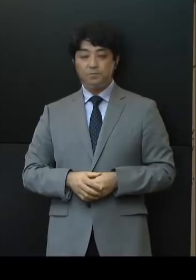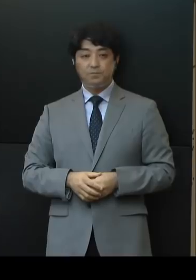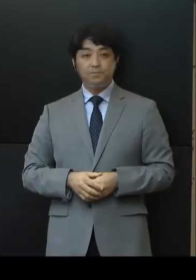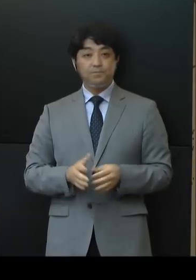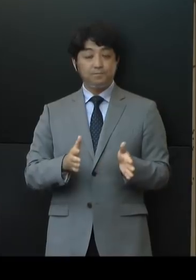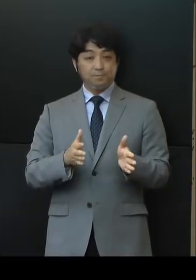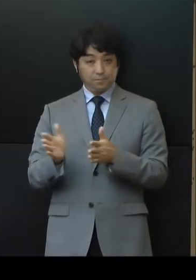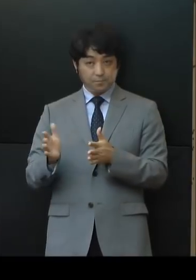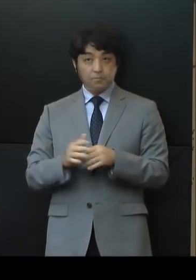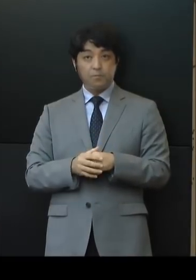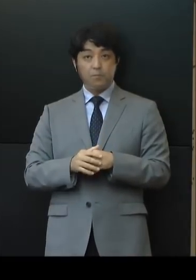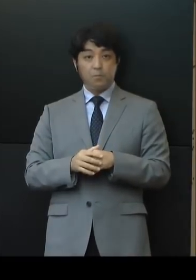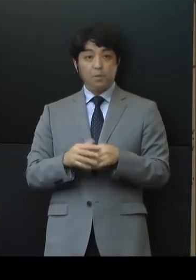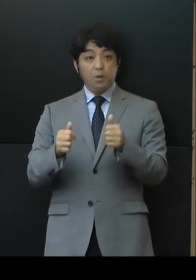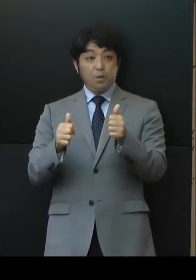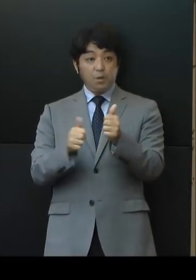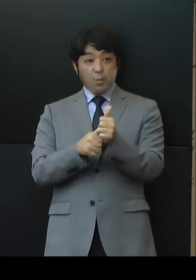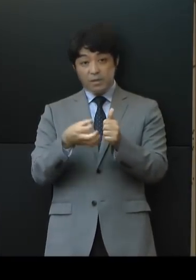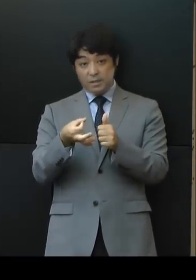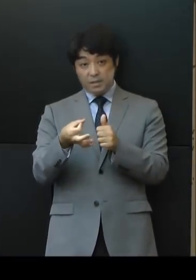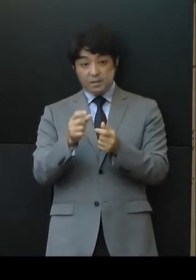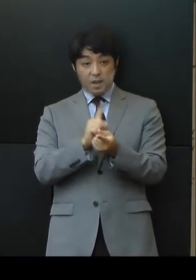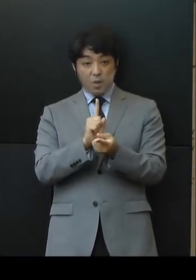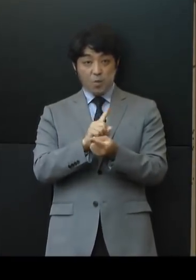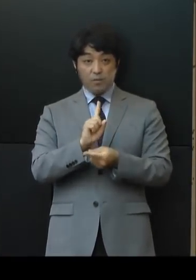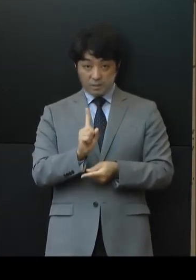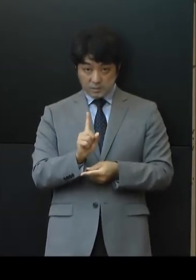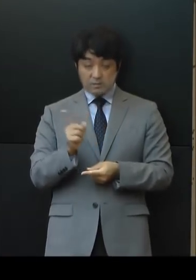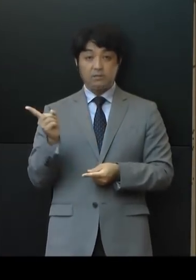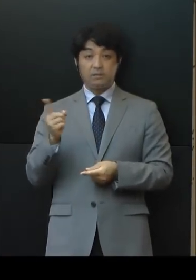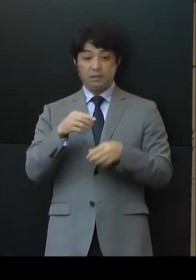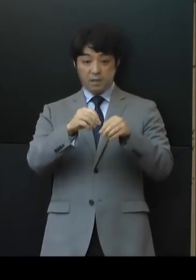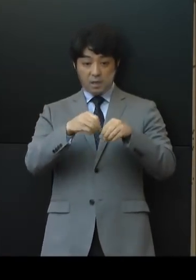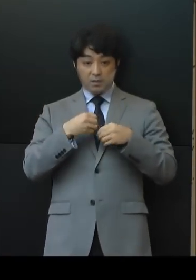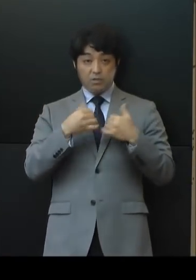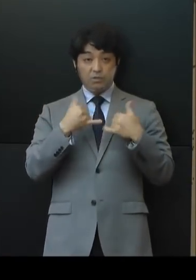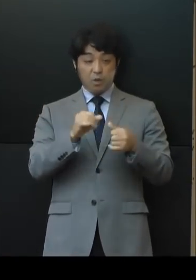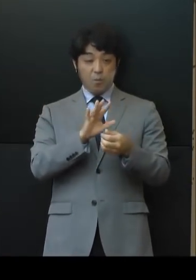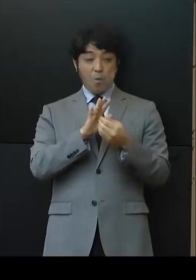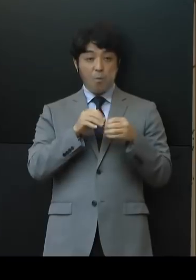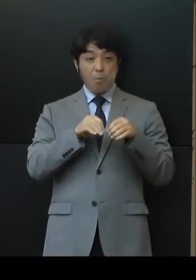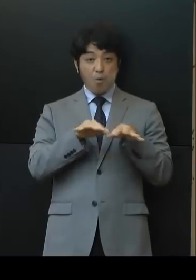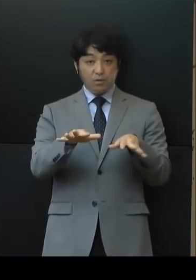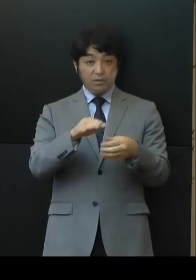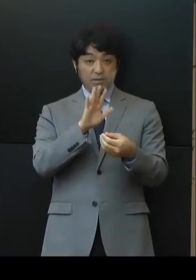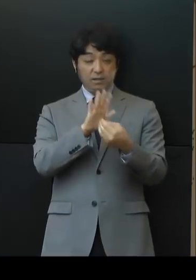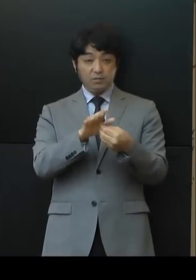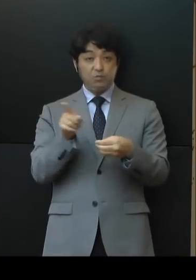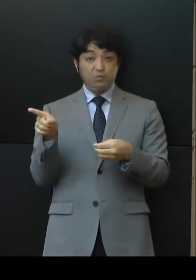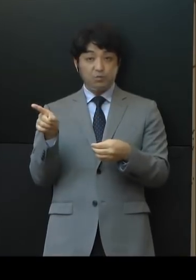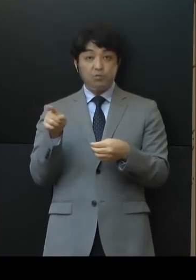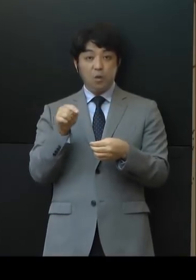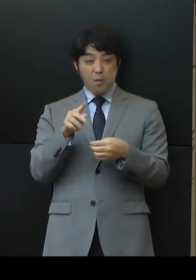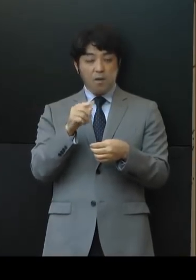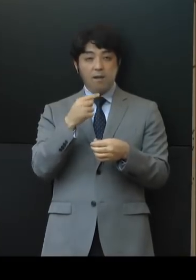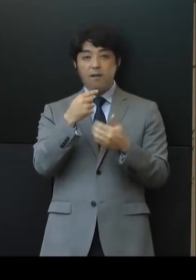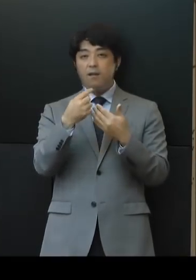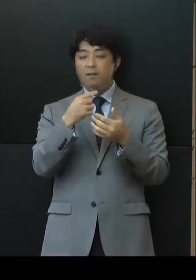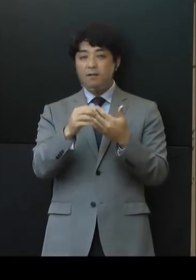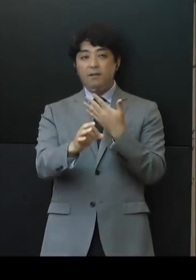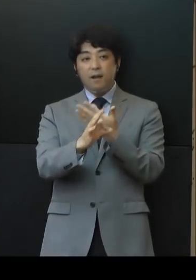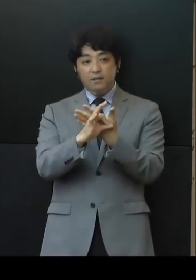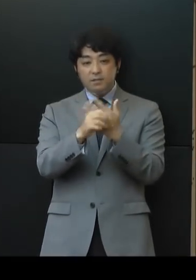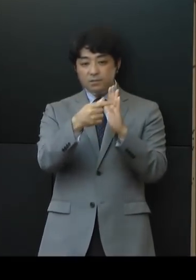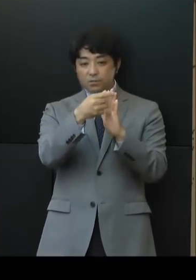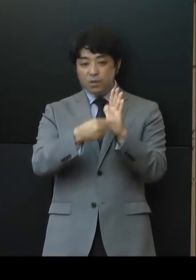まず予備費で対応するものとしまして、感染症防止対策緊急支援事業、これまだ仮称ですけれども、そういった